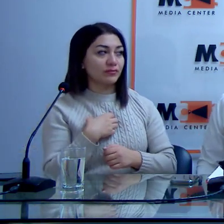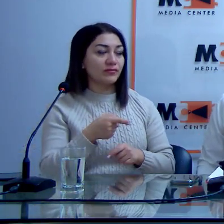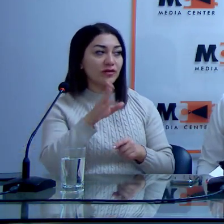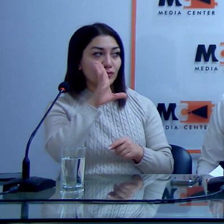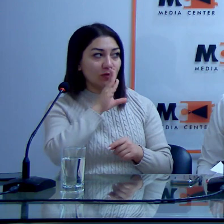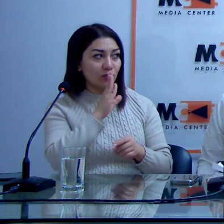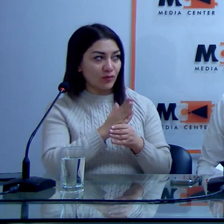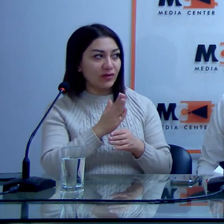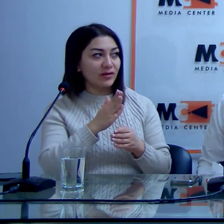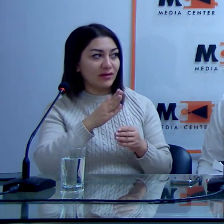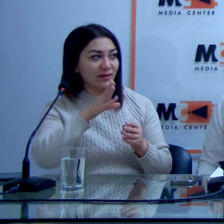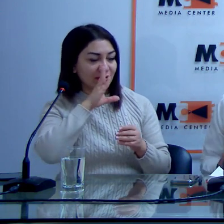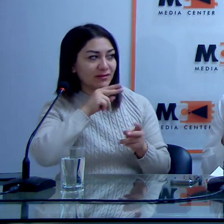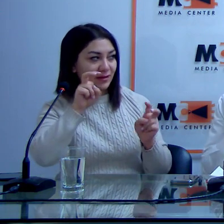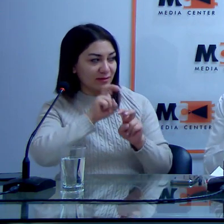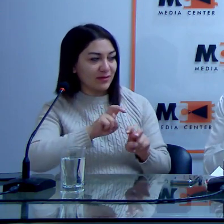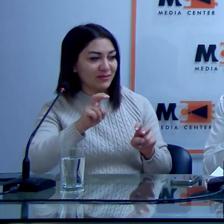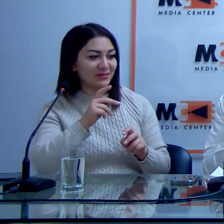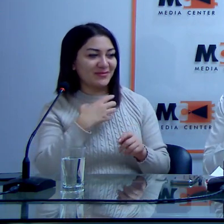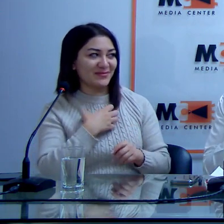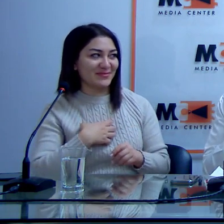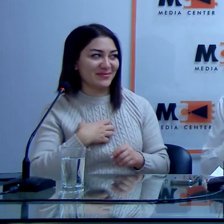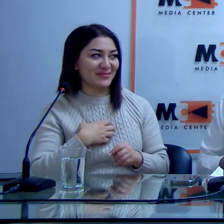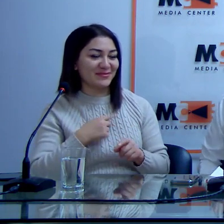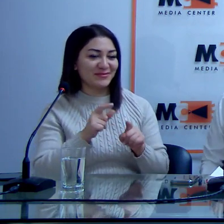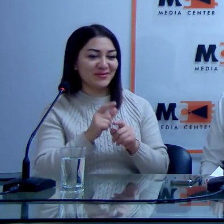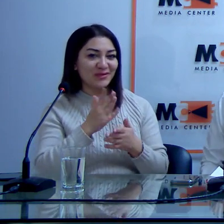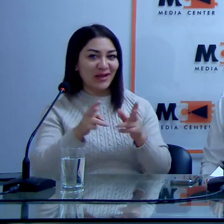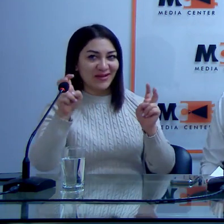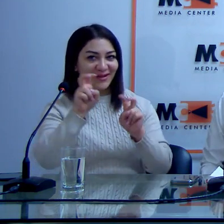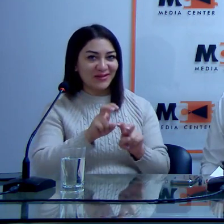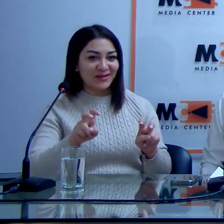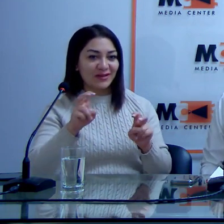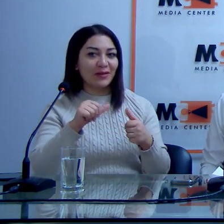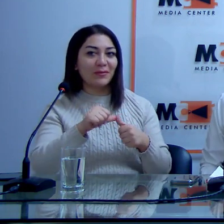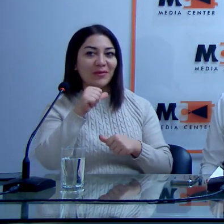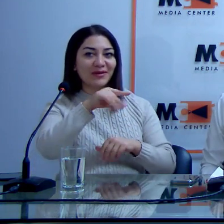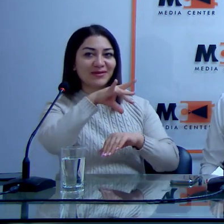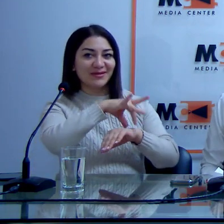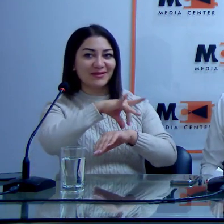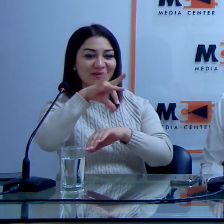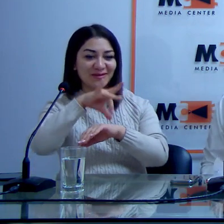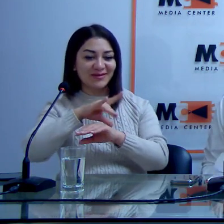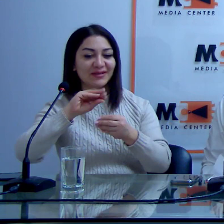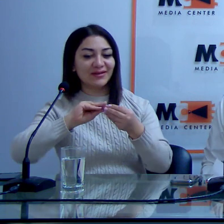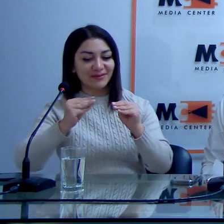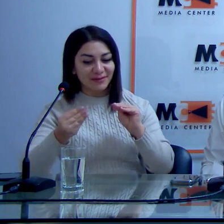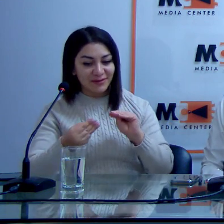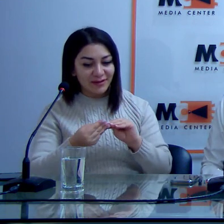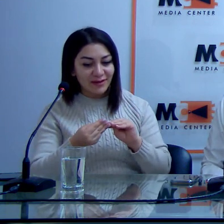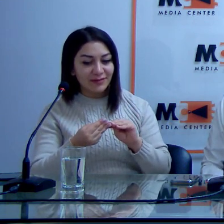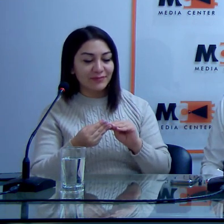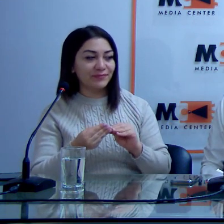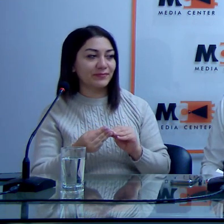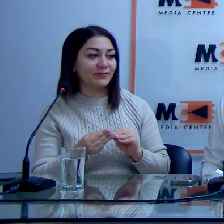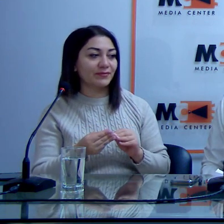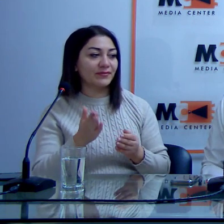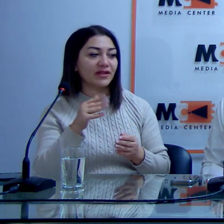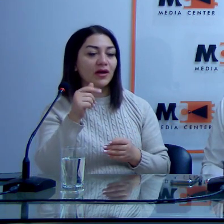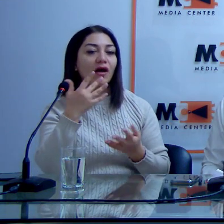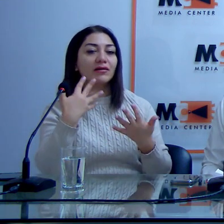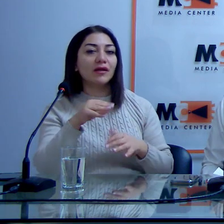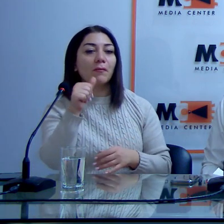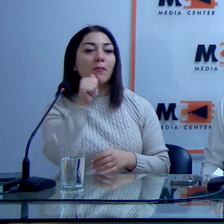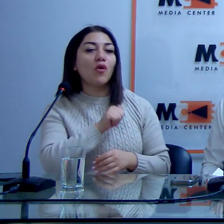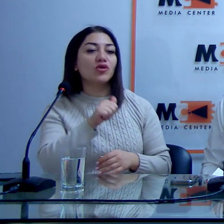հետազոտությունը։ Մի շատ կարևոր ներդրում էլ ունի այս հետազոտությունը, բացի վերհանված խնդիրներից, որ ունենք